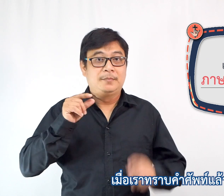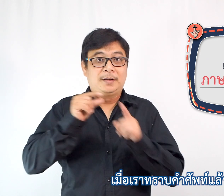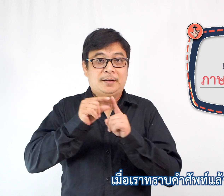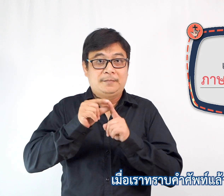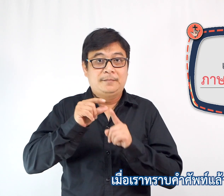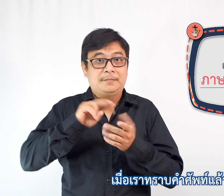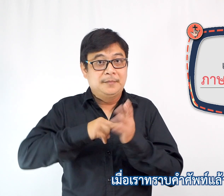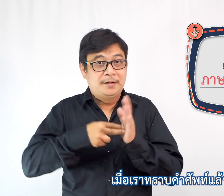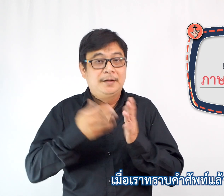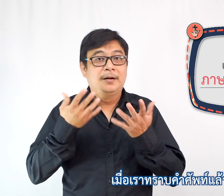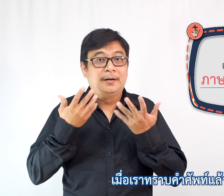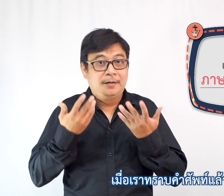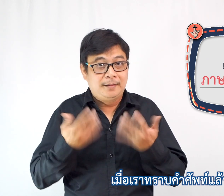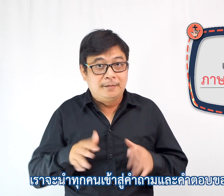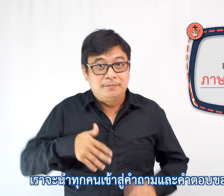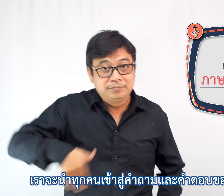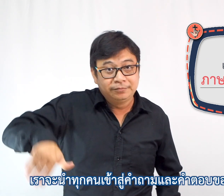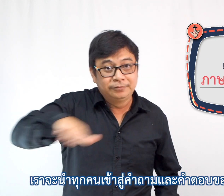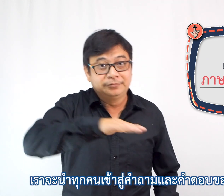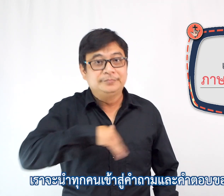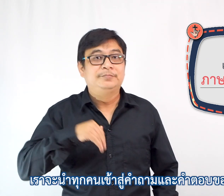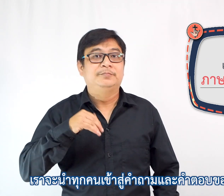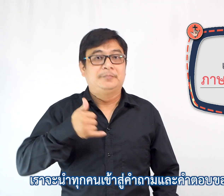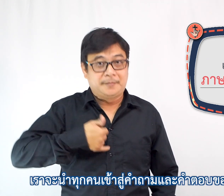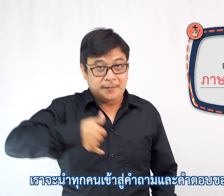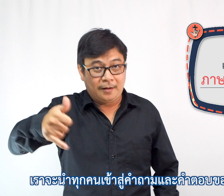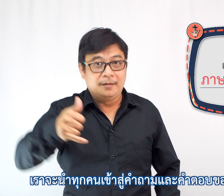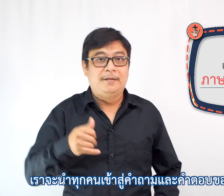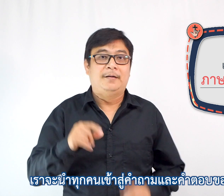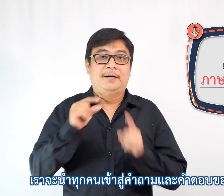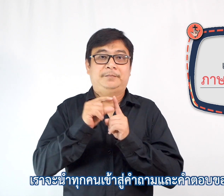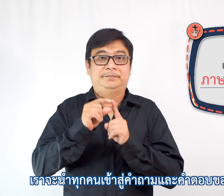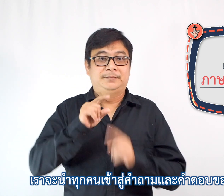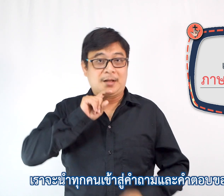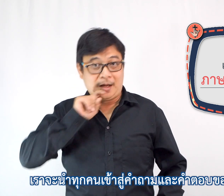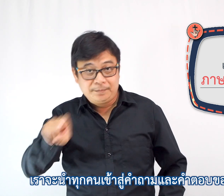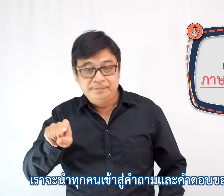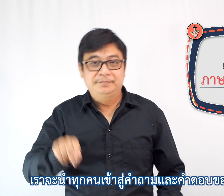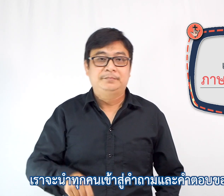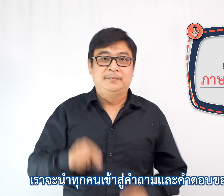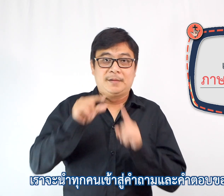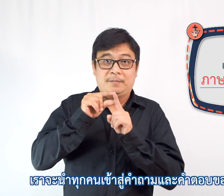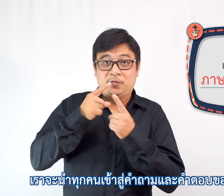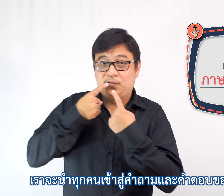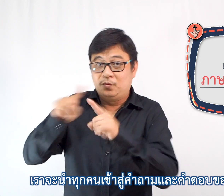มื่อเราทราบคำศัพท์แล้วเราจะนำทุกคนเข้าสู่คำถามและคำตอบของเราในตอนนี้นะครับ